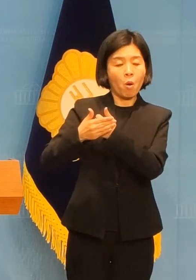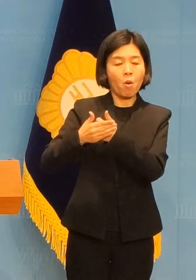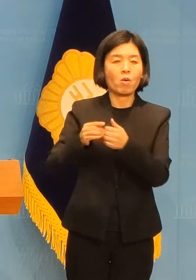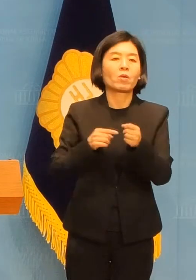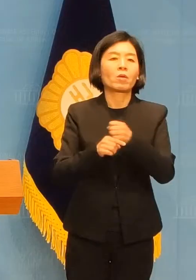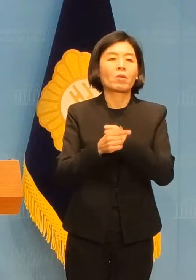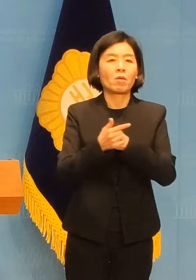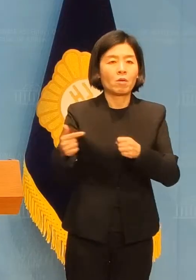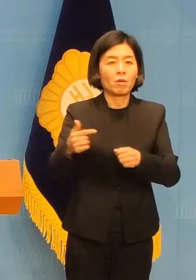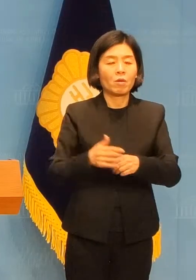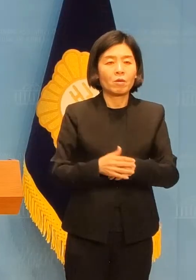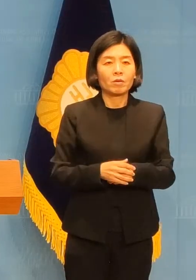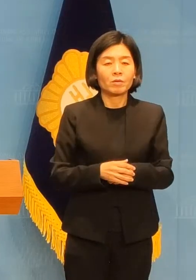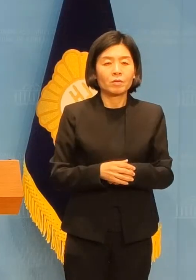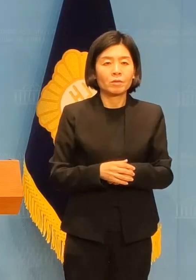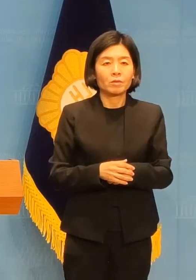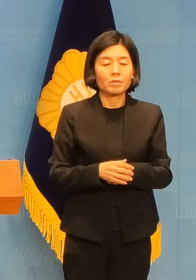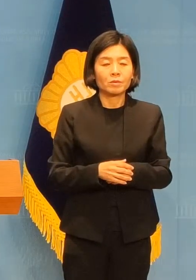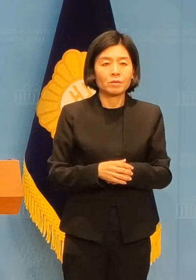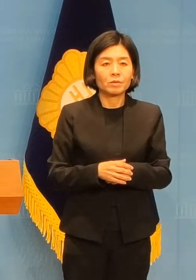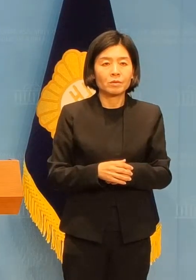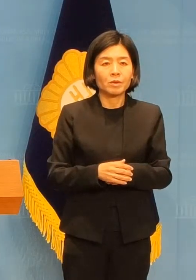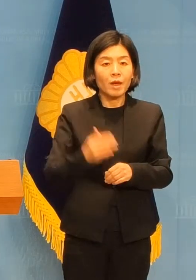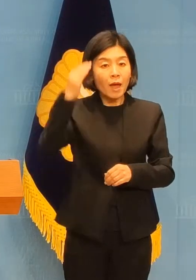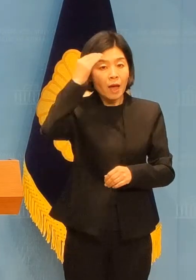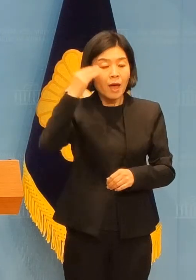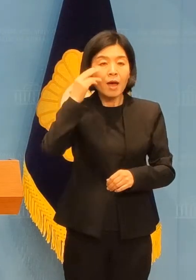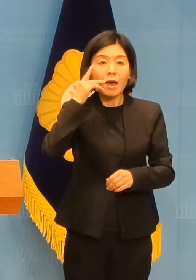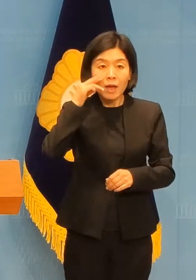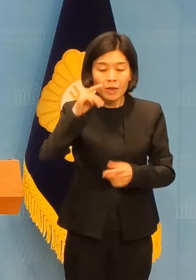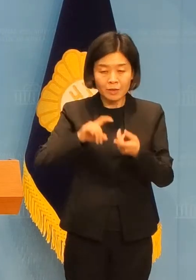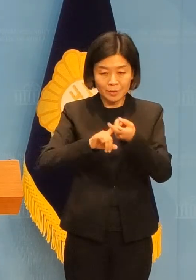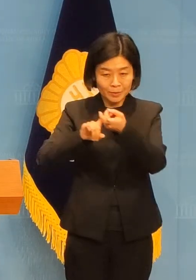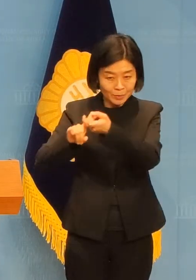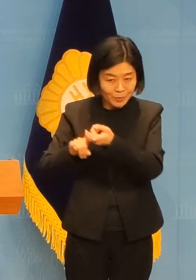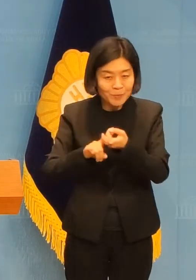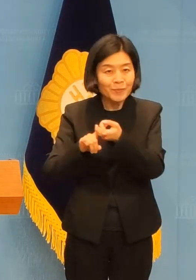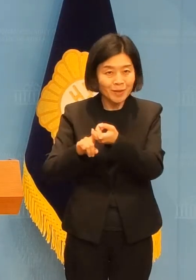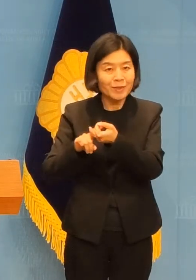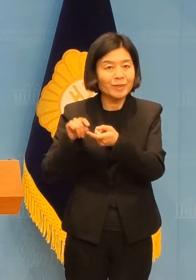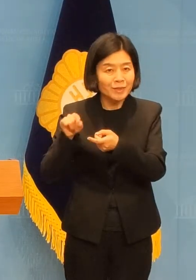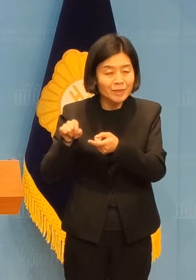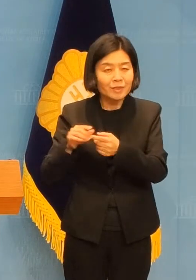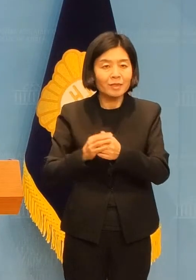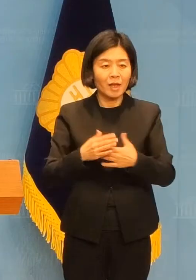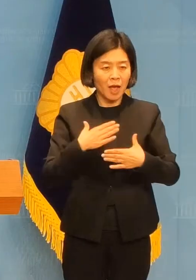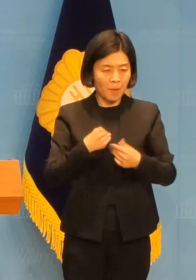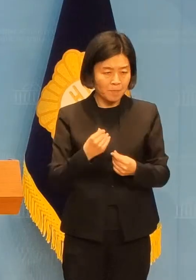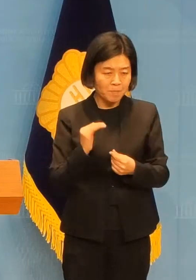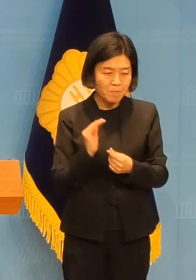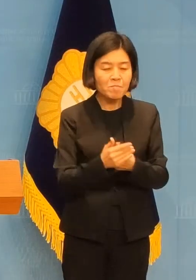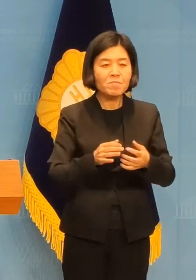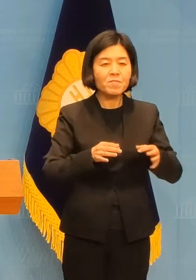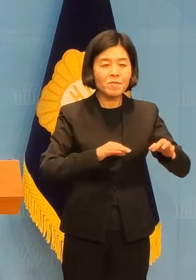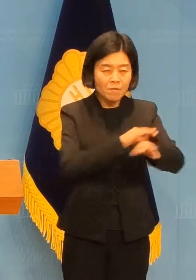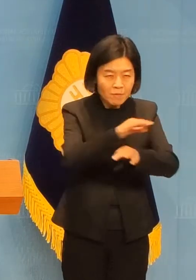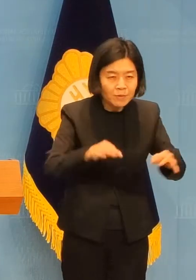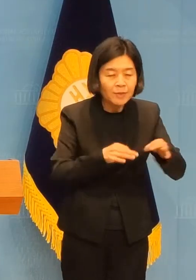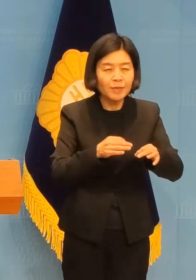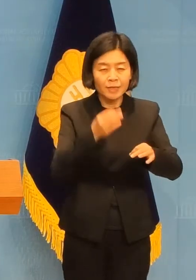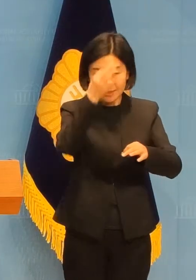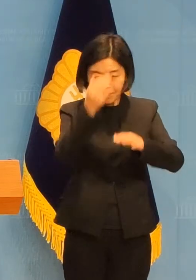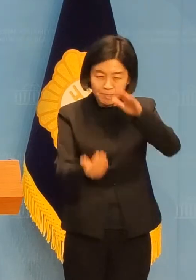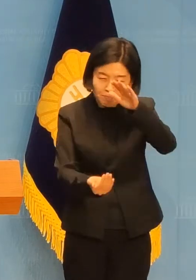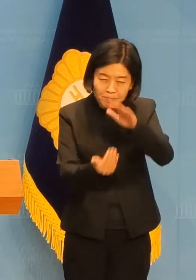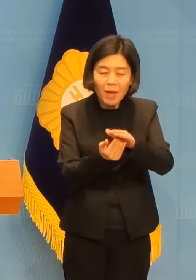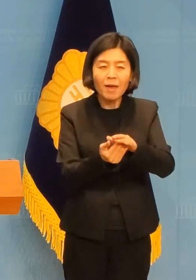성과입니다. 이는 한미 동맹을 안보, 경제, 첨단 기술을